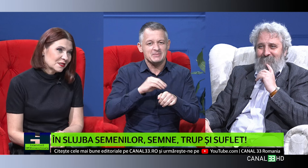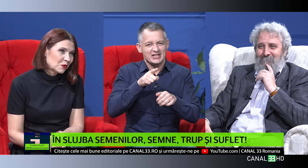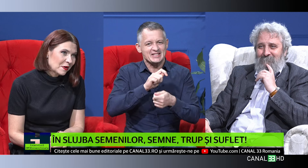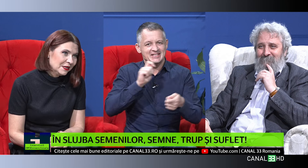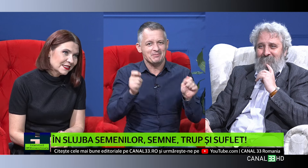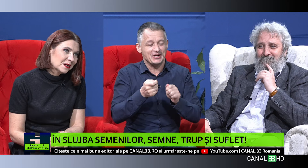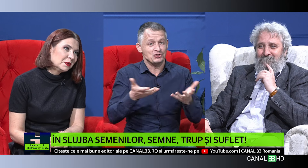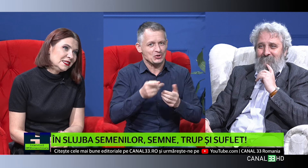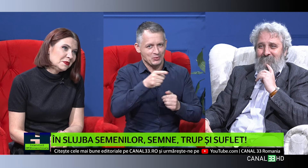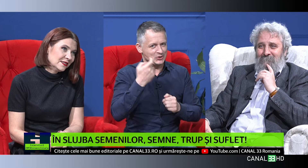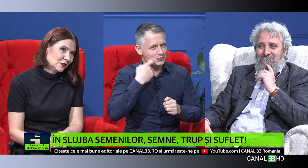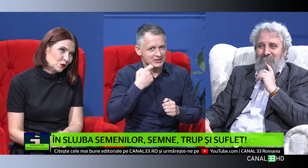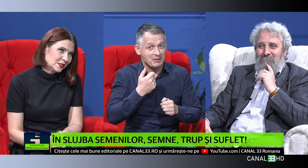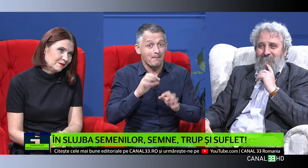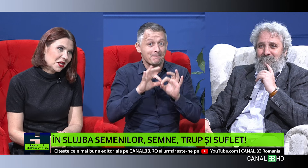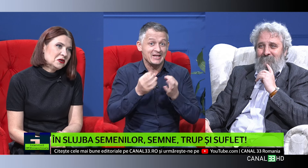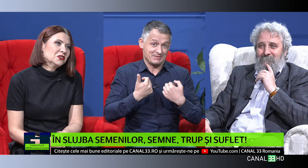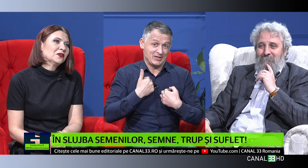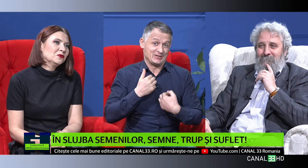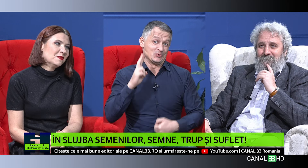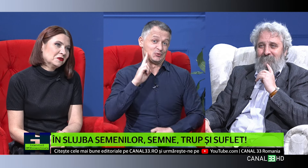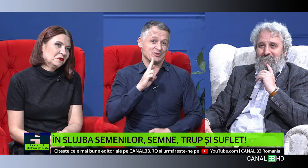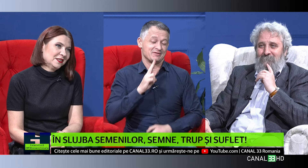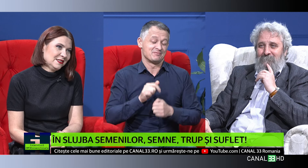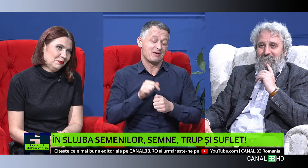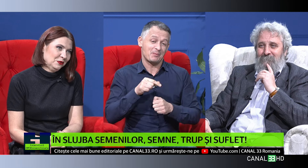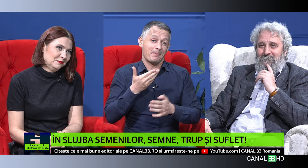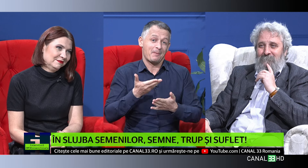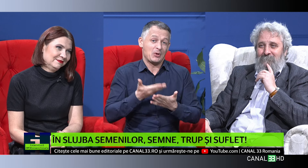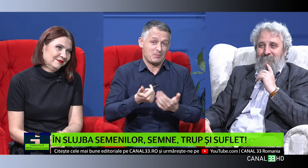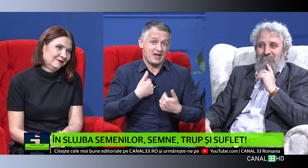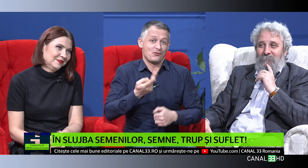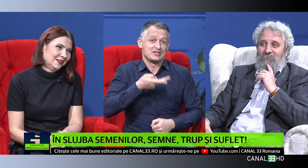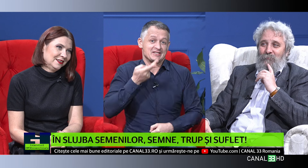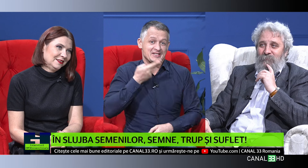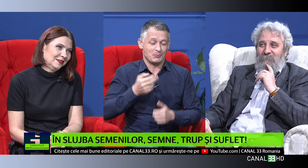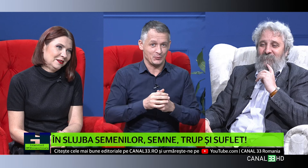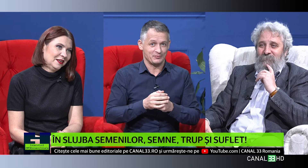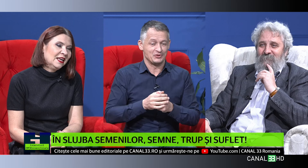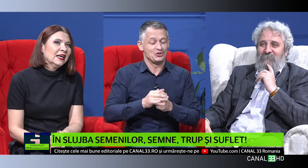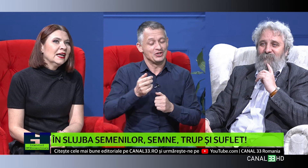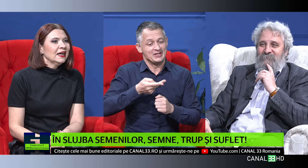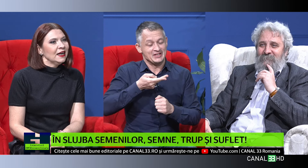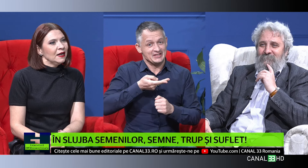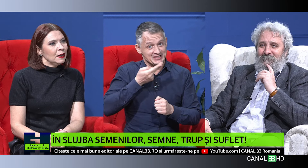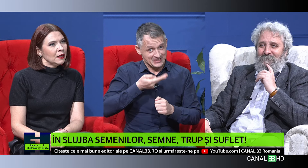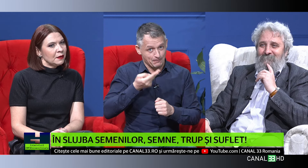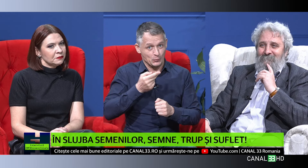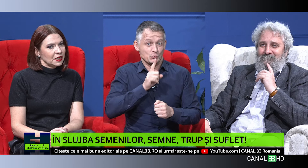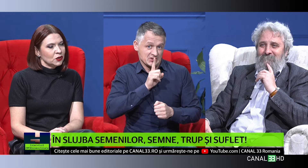știți probabil este că părinții mei sunt surzi. Și atunci mi-a fost foarte simplu. Simplu și în același timp cred că foarte greu. Am trăit